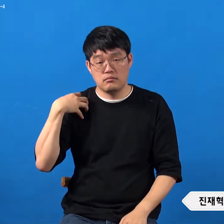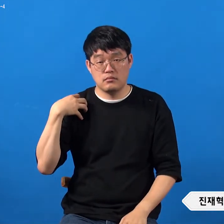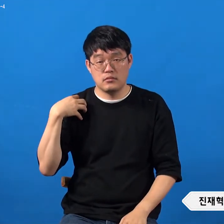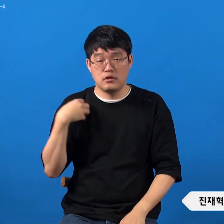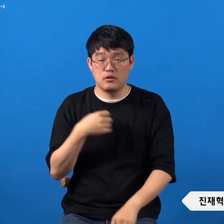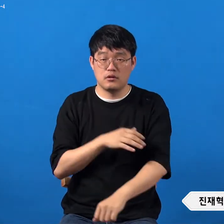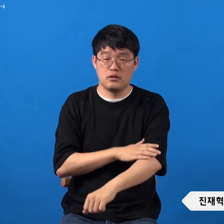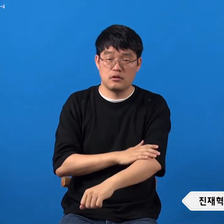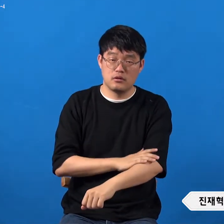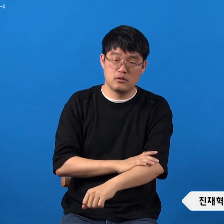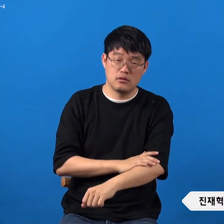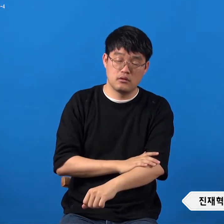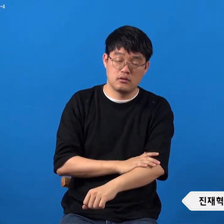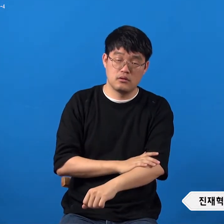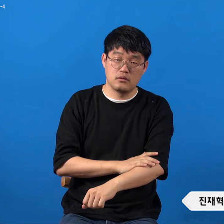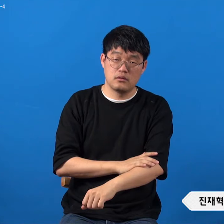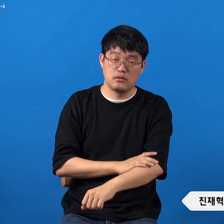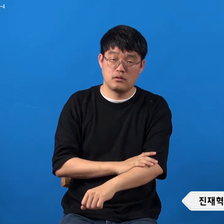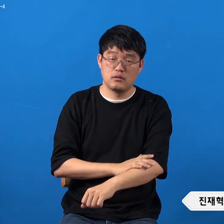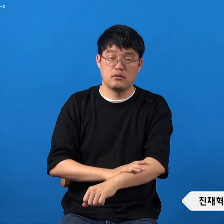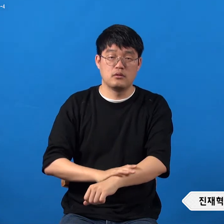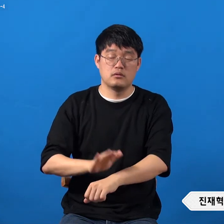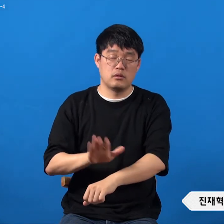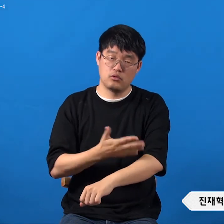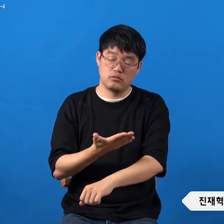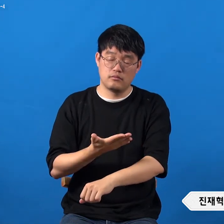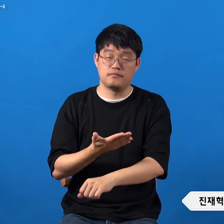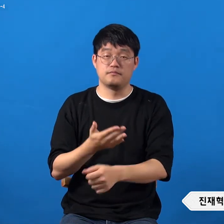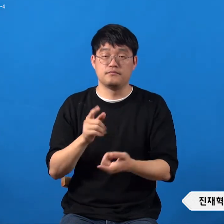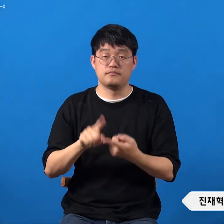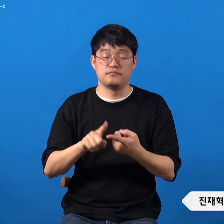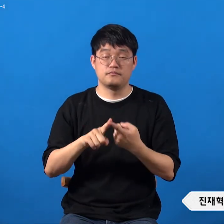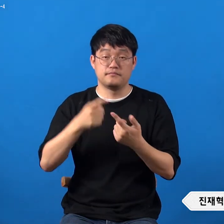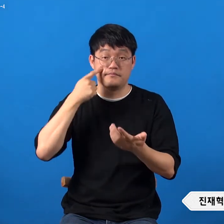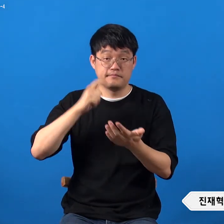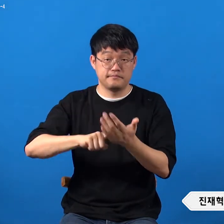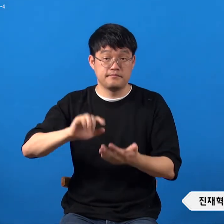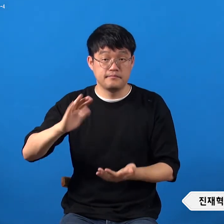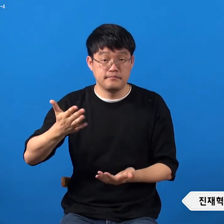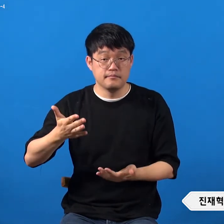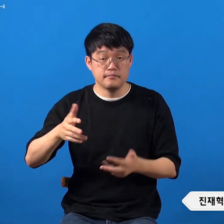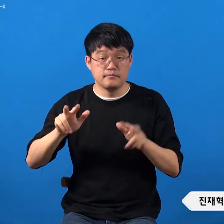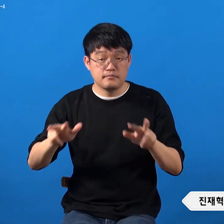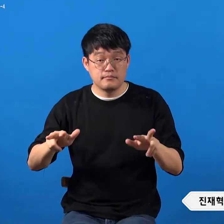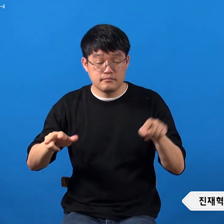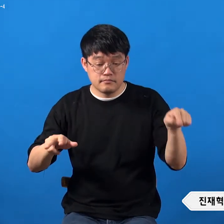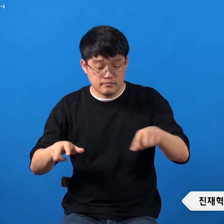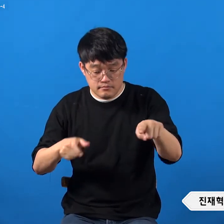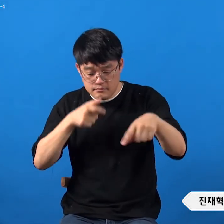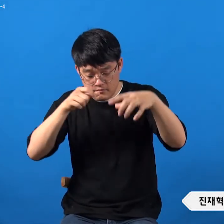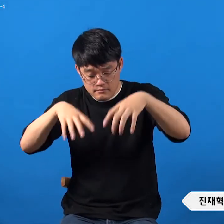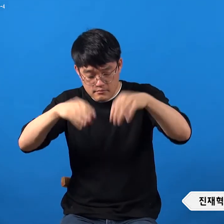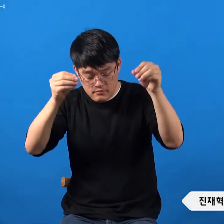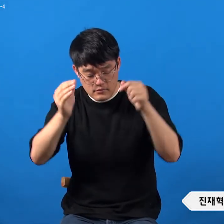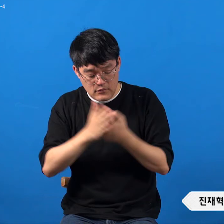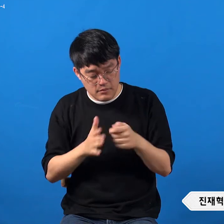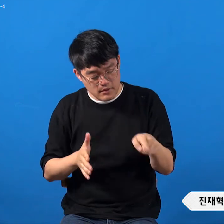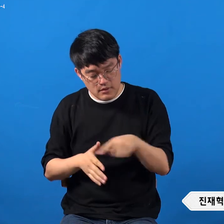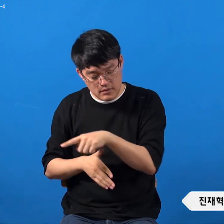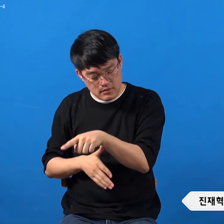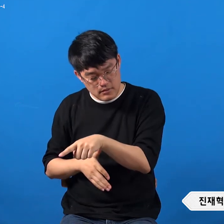감당하지 못하는 모습을 봅니다. 땅에 기근이 들음으로 아브라함이 애굽에 거류하려고